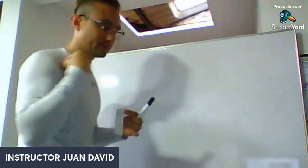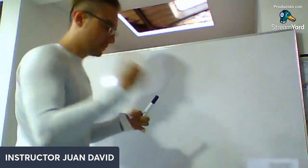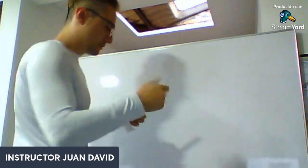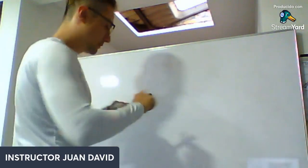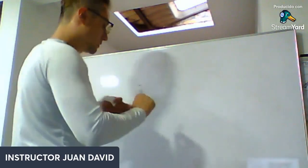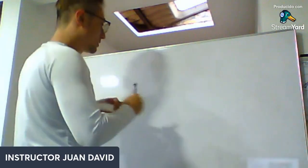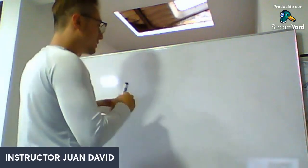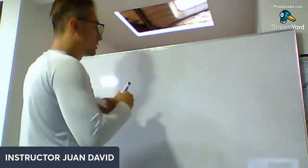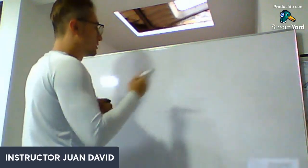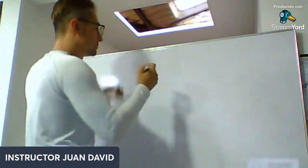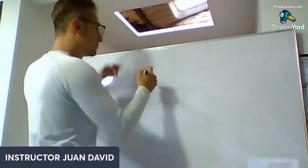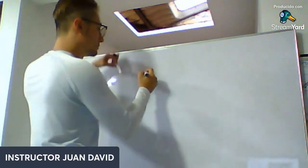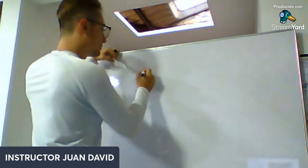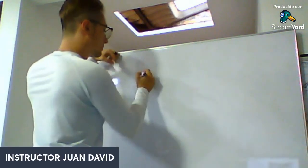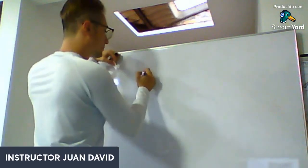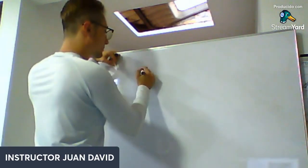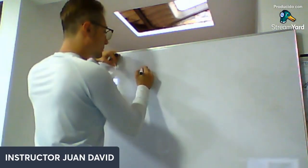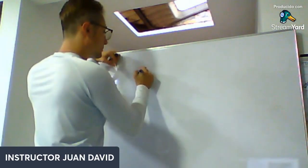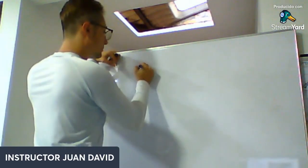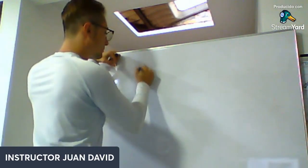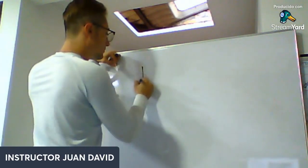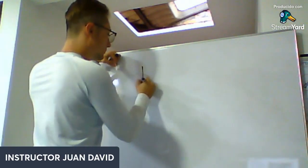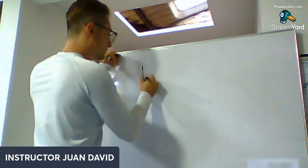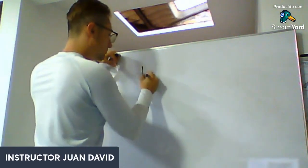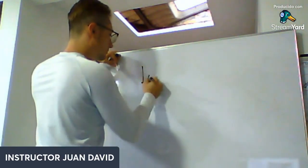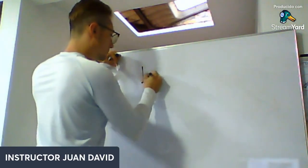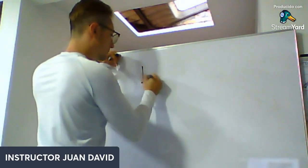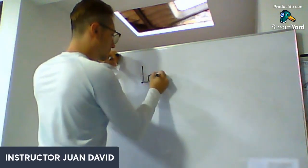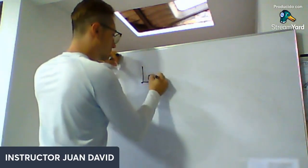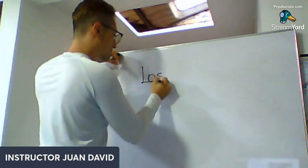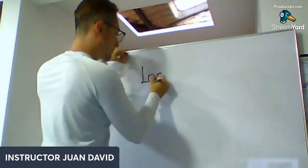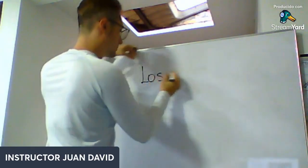me avisan si la frase en español está bien